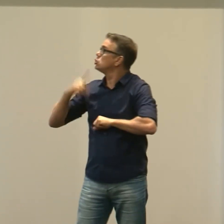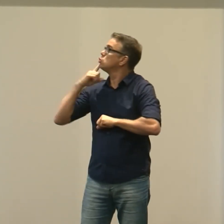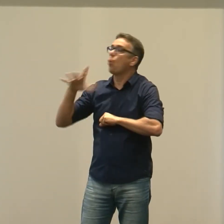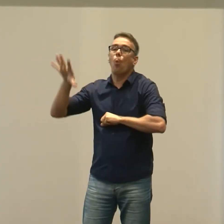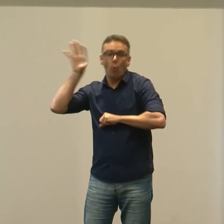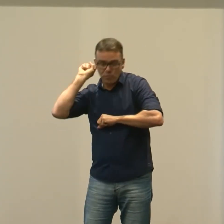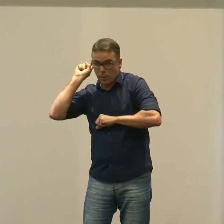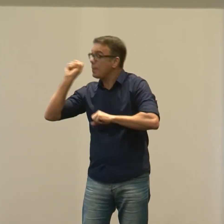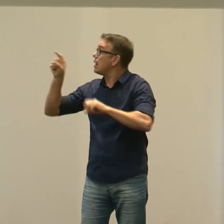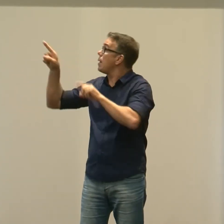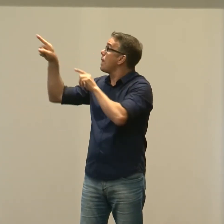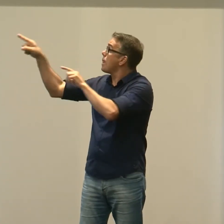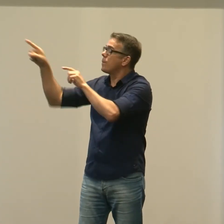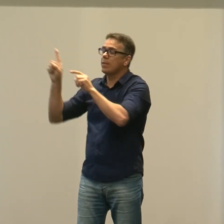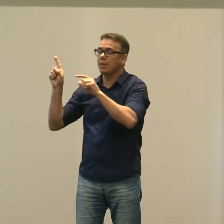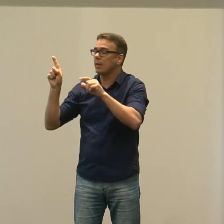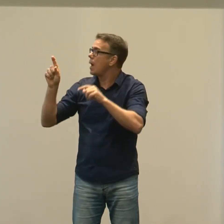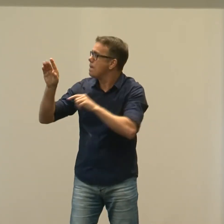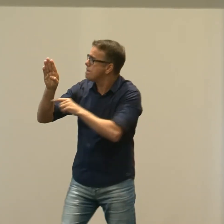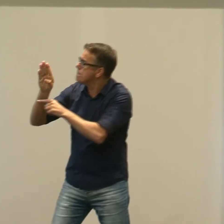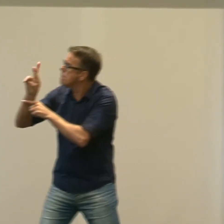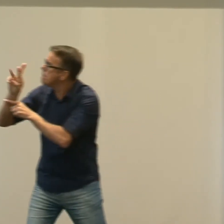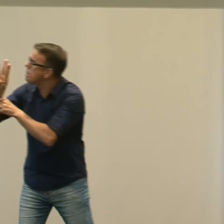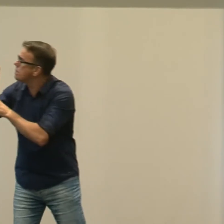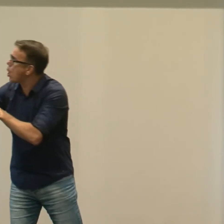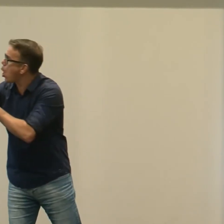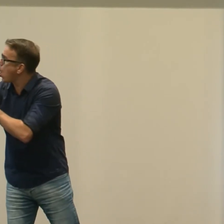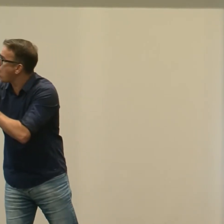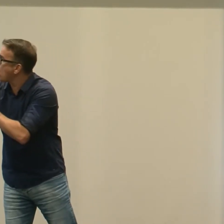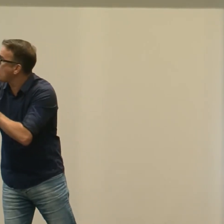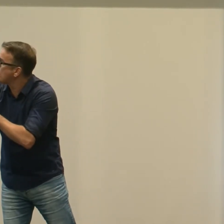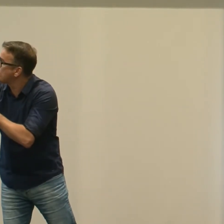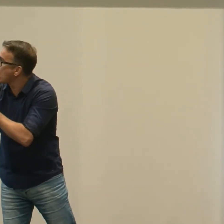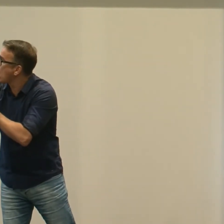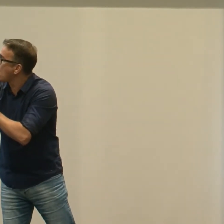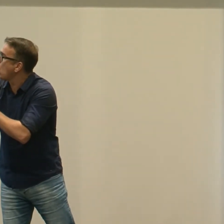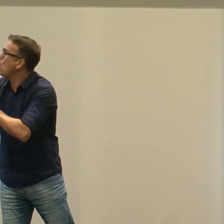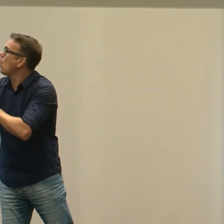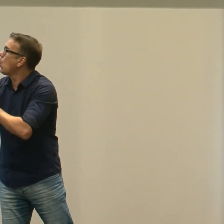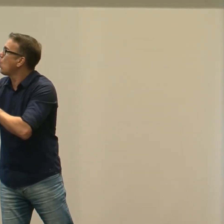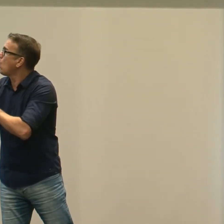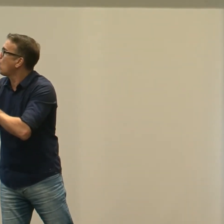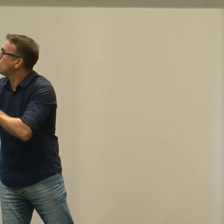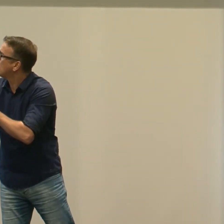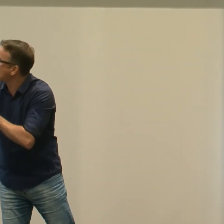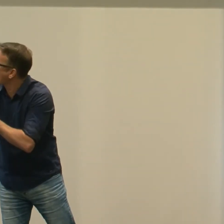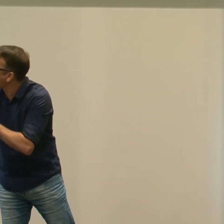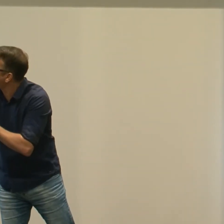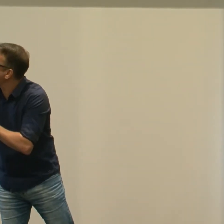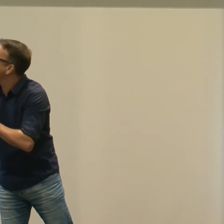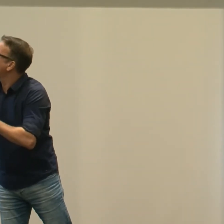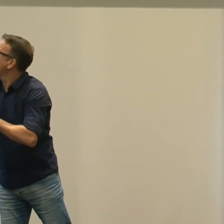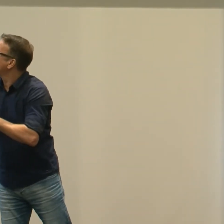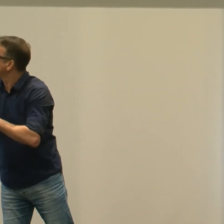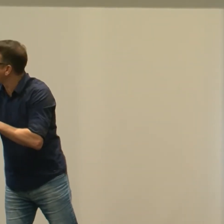Então, sobre o desenvolvimento aquisicional com crianças surdas e ouvintes, eu trago Brown,